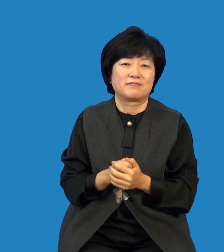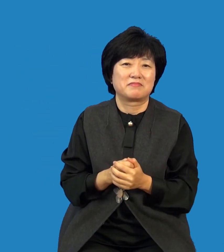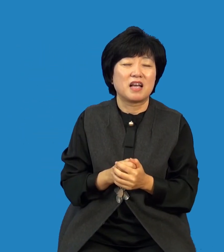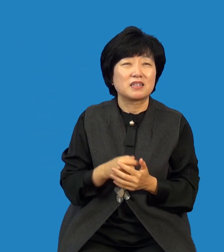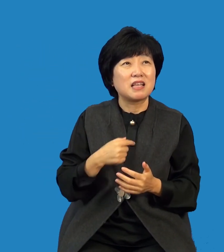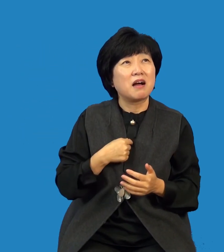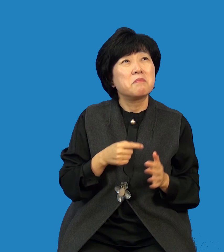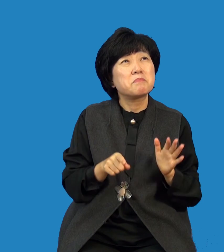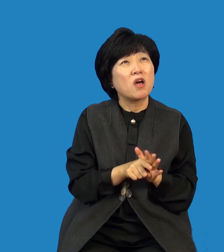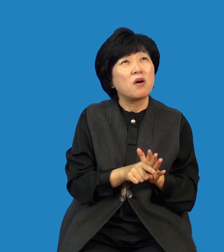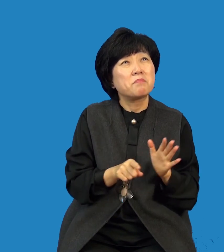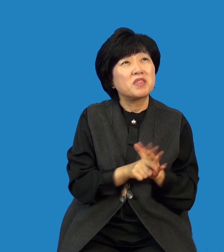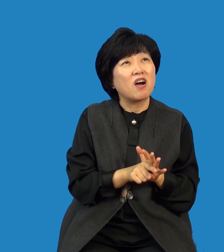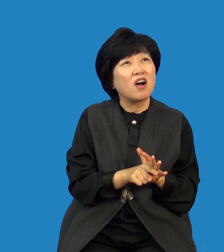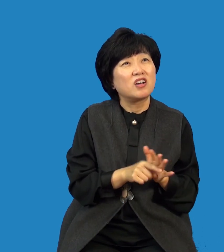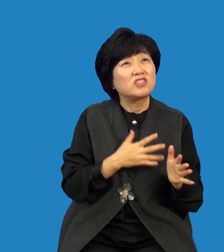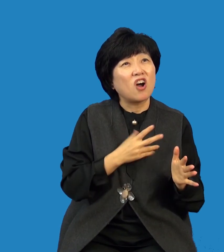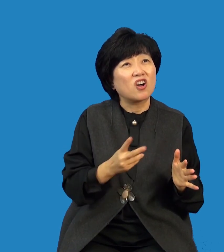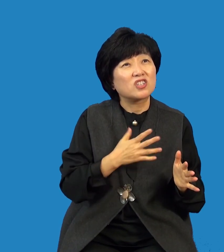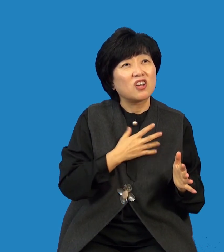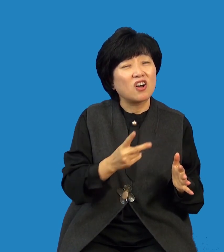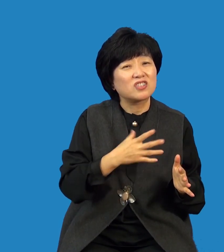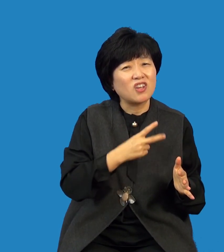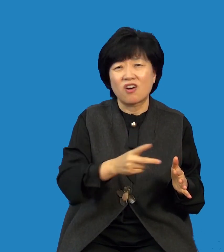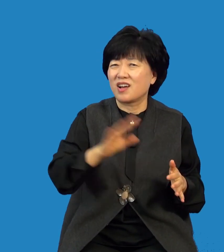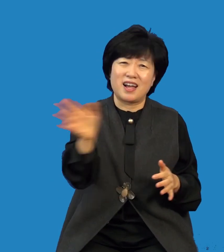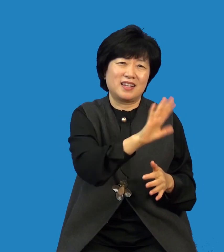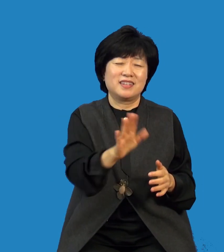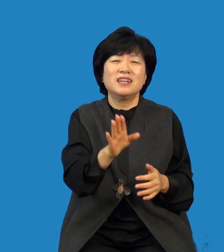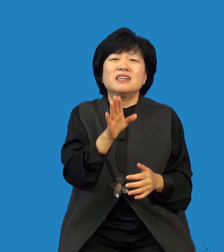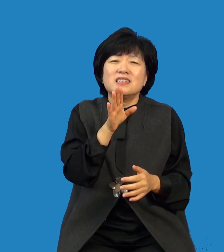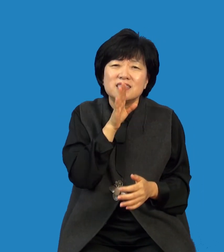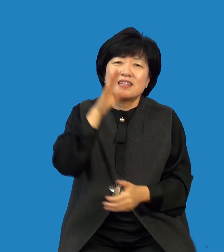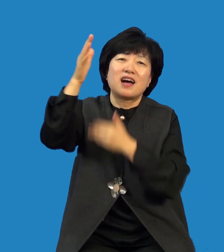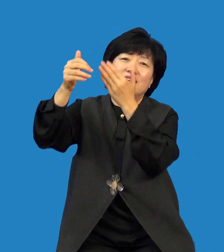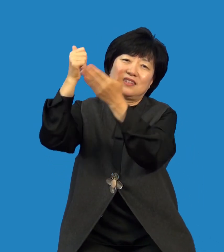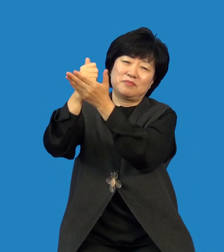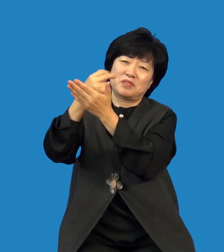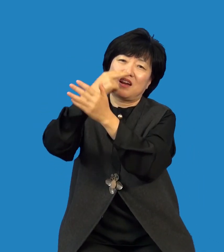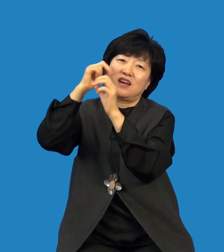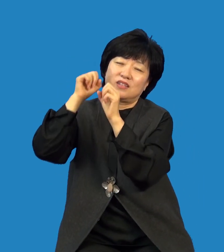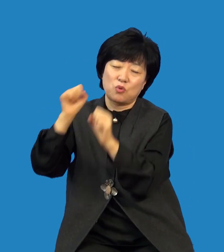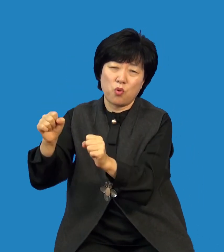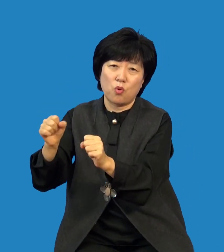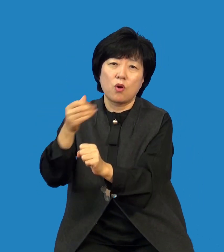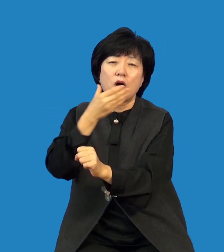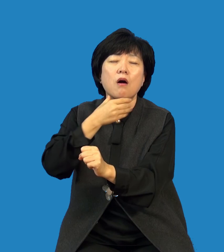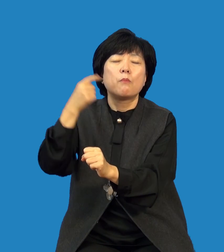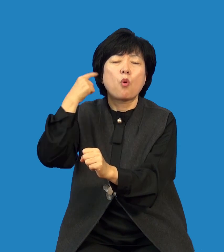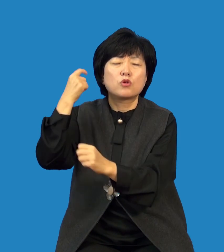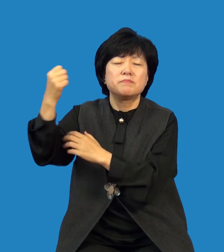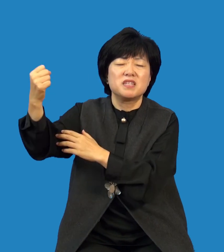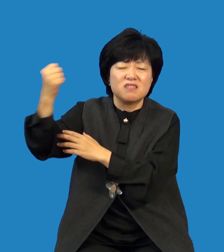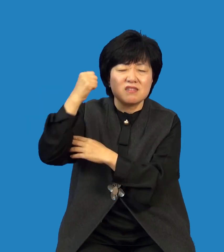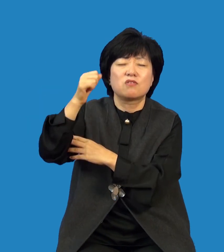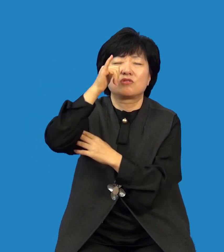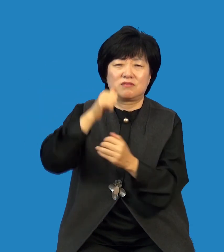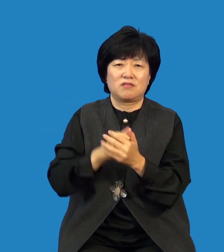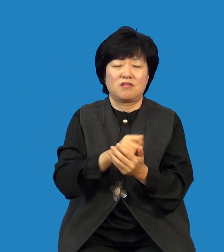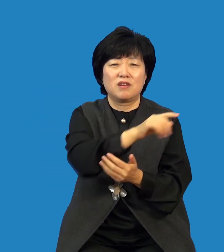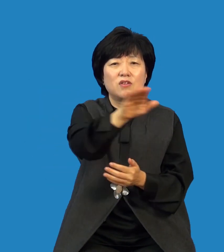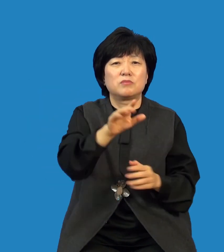거지. 근데 하나님은 실제세요. 복음에는 능력이 있어요. 여러분 삶 가운데 이것이 경험되어지기를